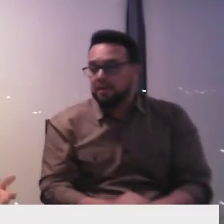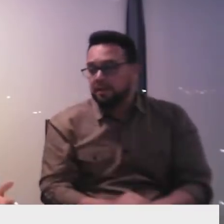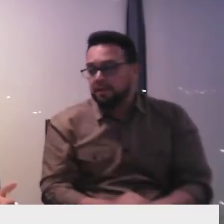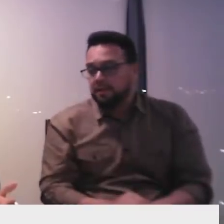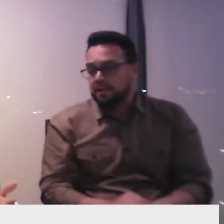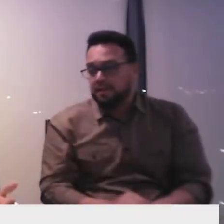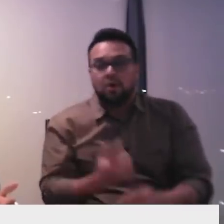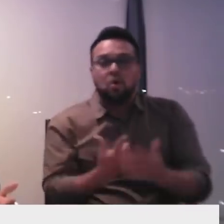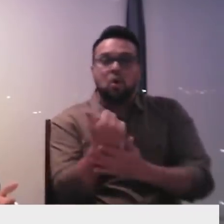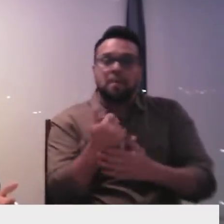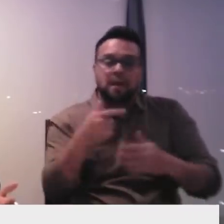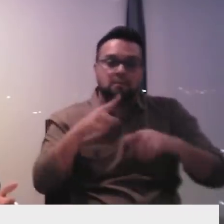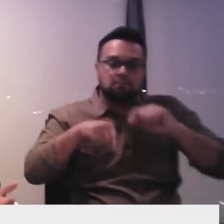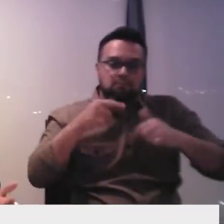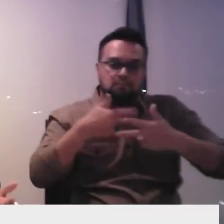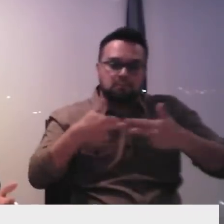o que se produz no campo.